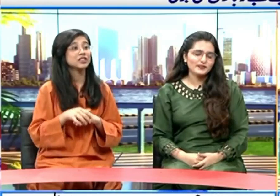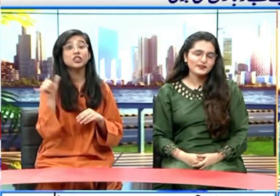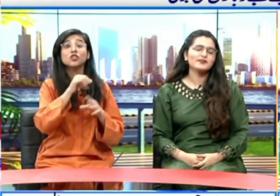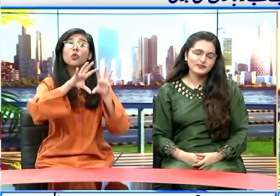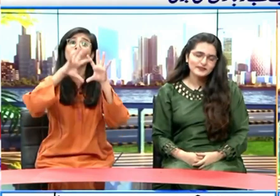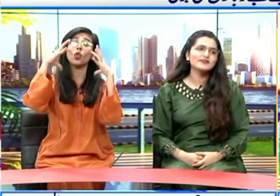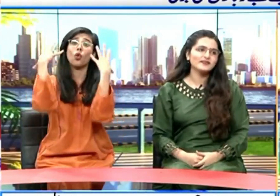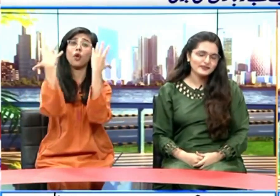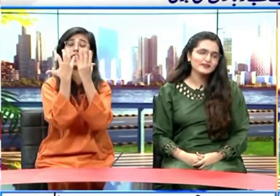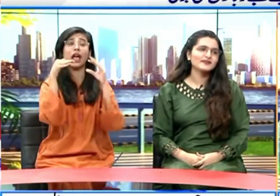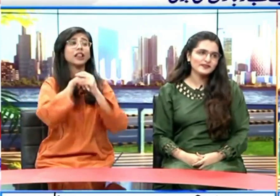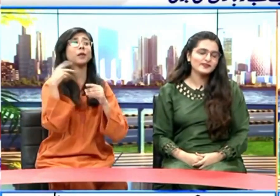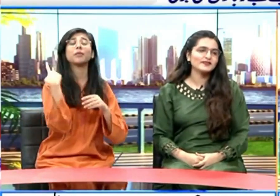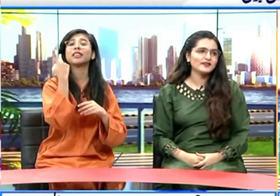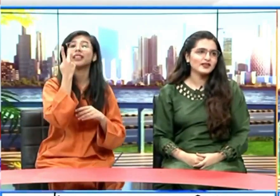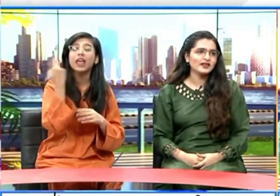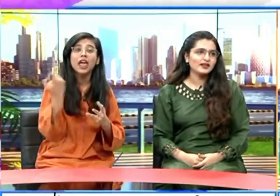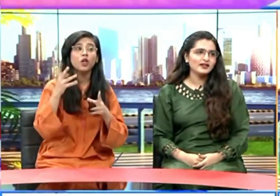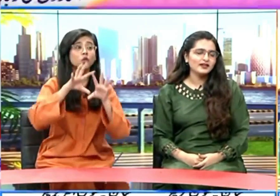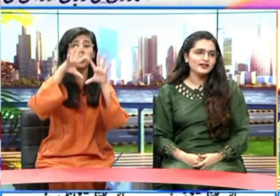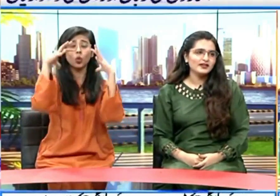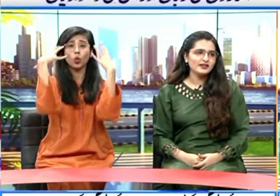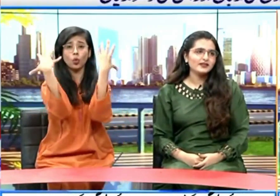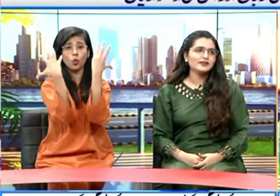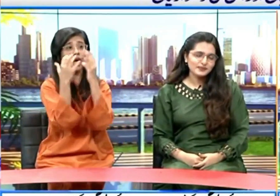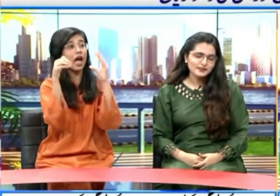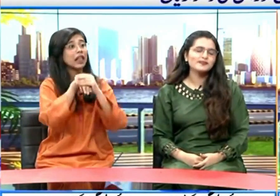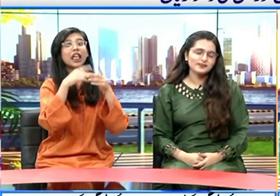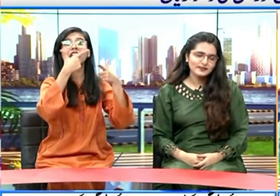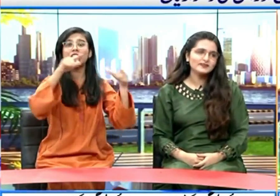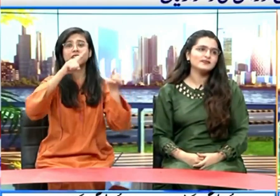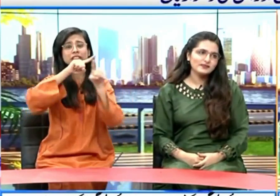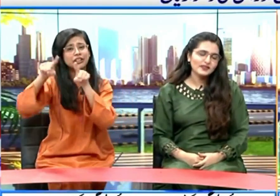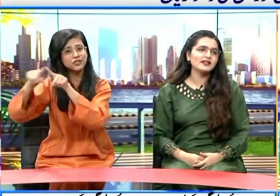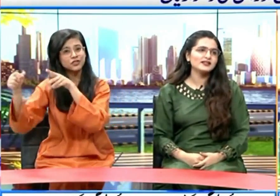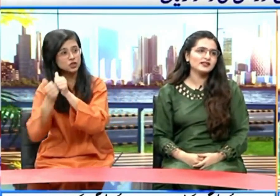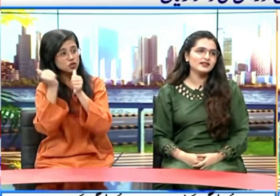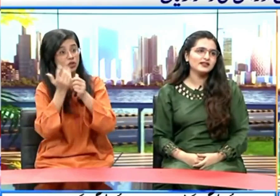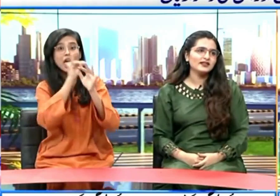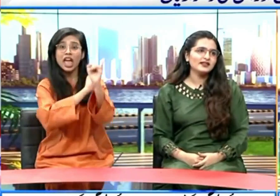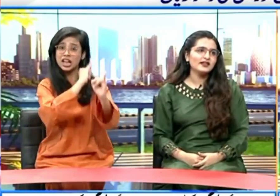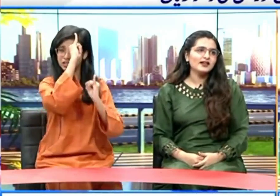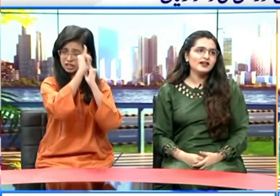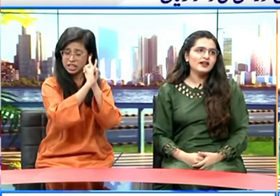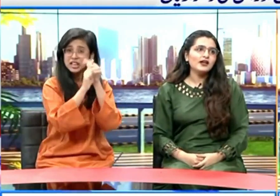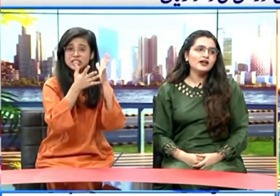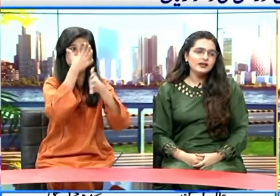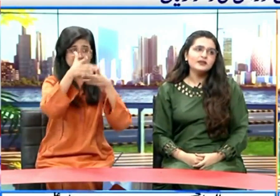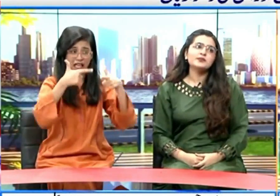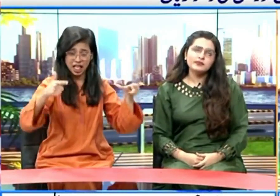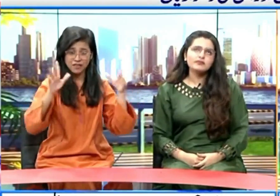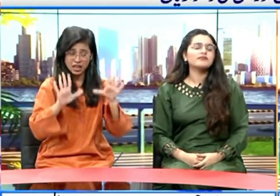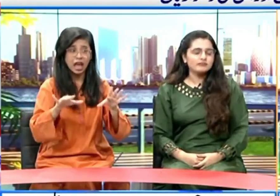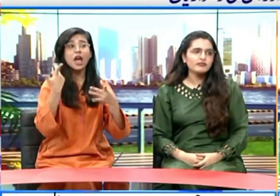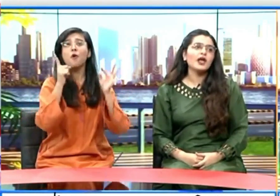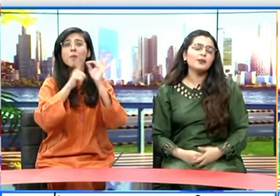دنیا بھر میں ہم دیکھ رہے ہیں کہ دنیا بھر میں ظاہر ہے کہ لینگویجز ڈفرینٹ یوز کی جاتی ہیں, تو کیا انٹرنیشنل سائن لینگویج بھی کوئی ہے جو پاکستانی سائن